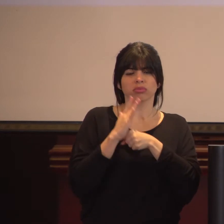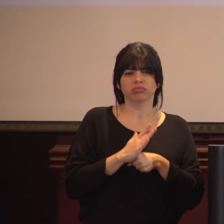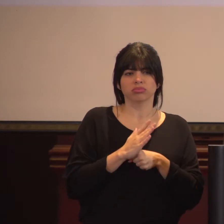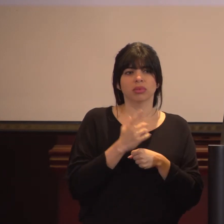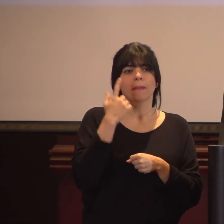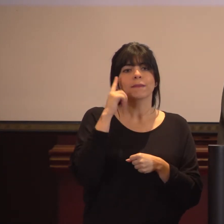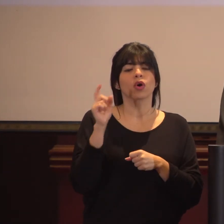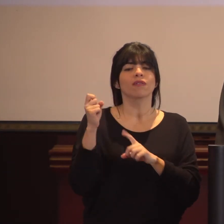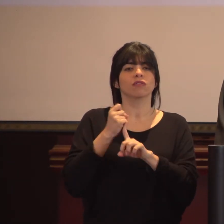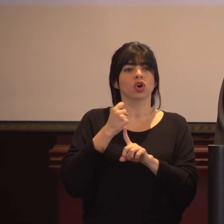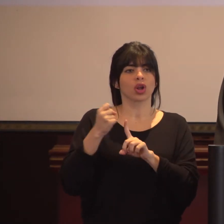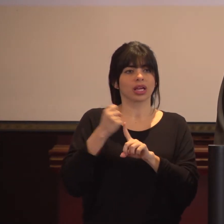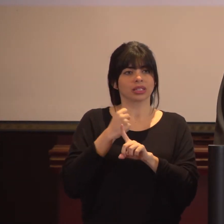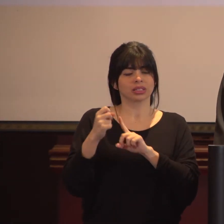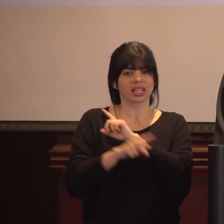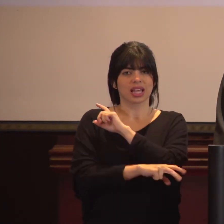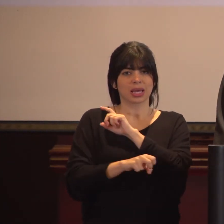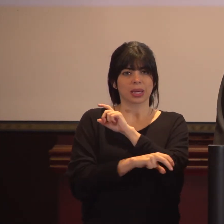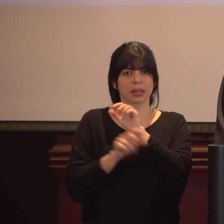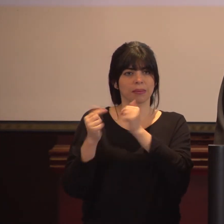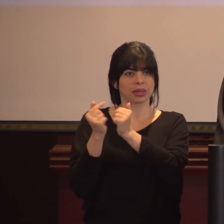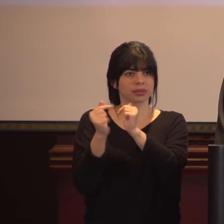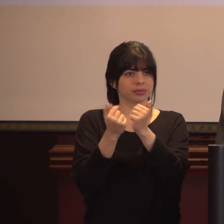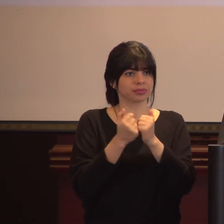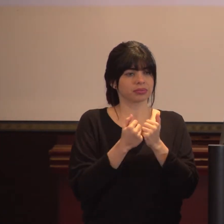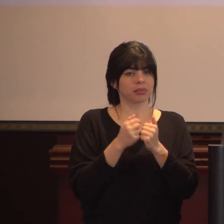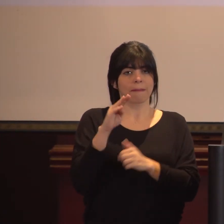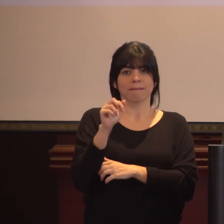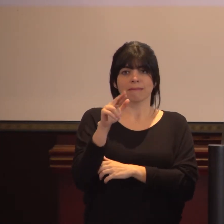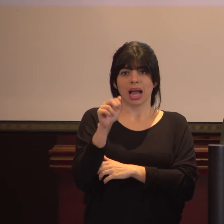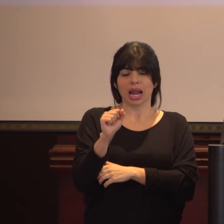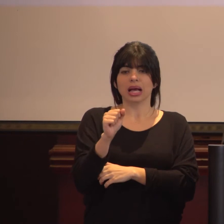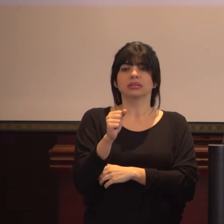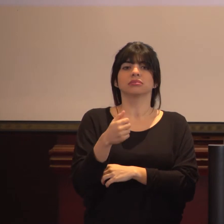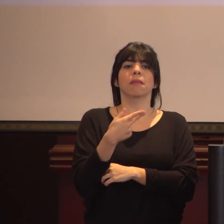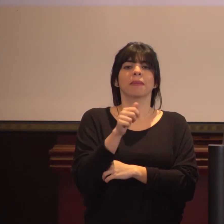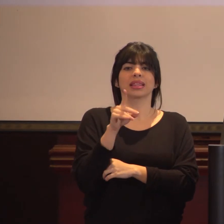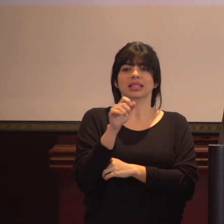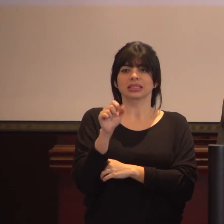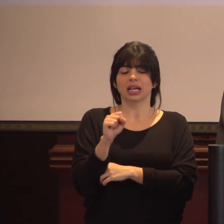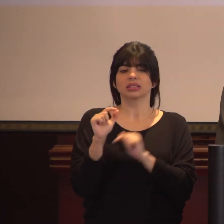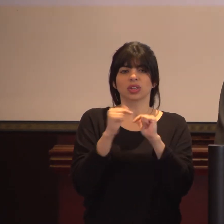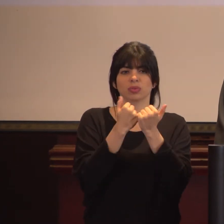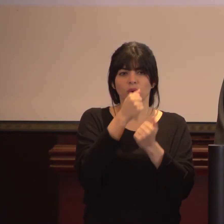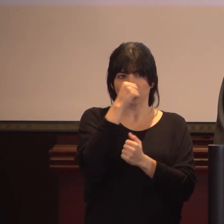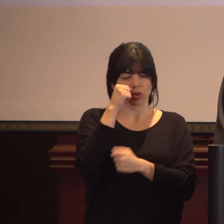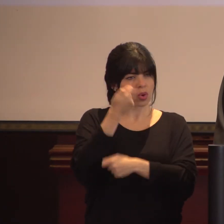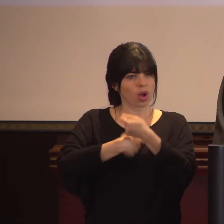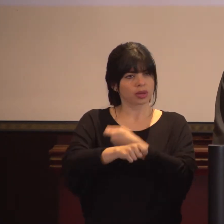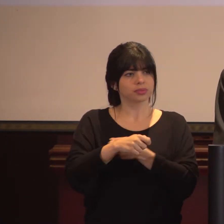por la violencia del crimen organizados maras pandillas y cárteles de la